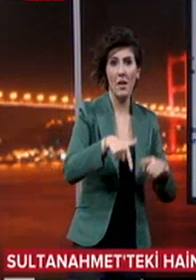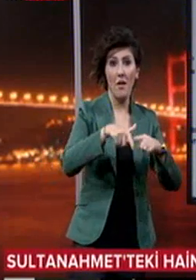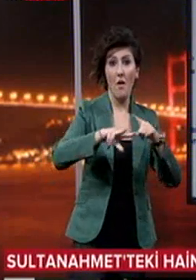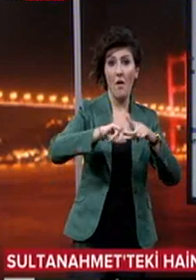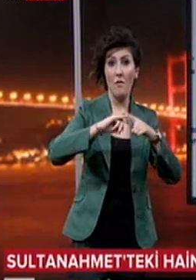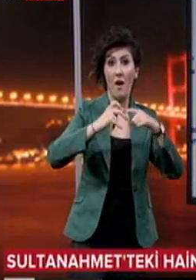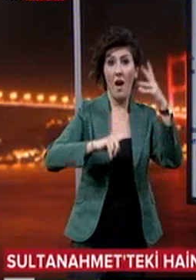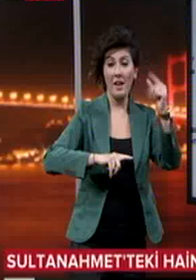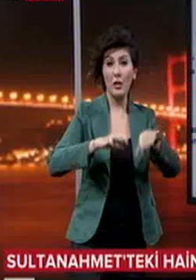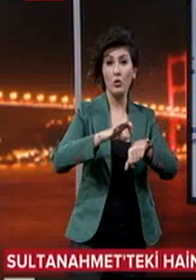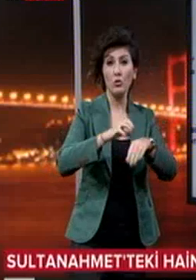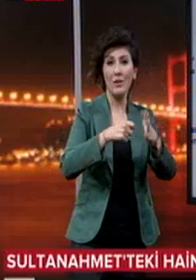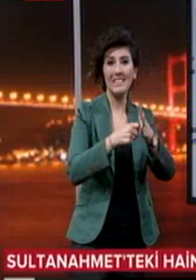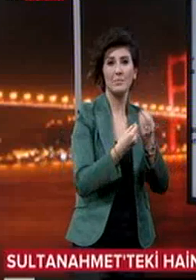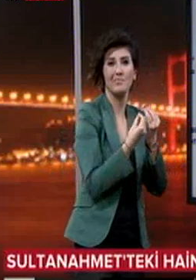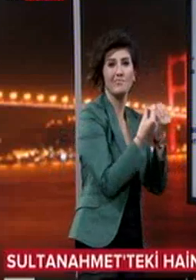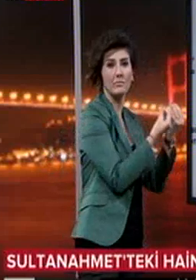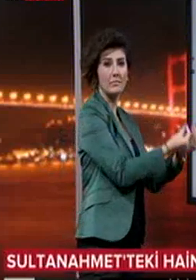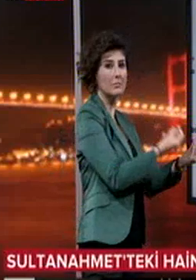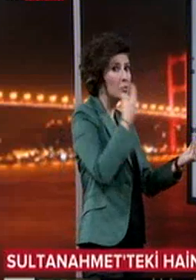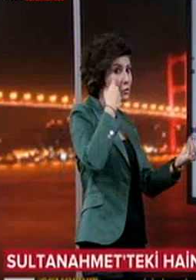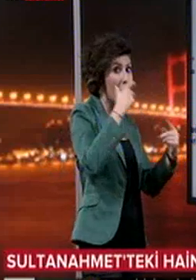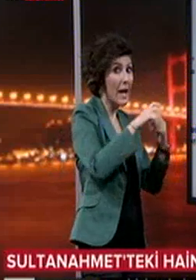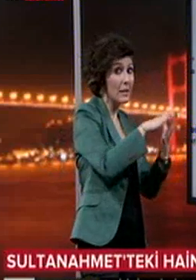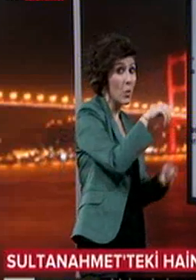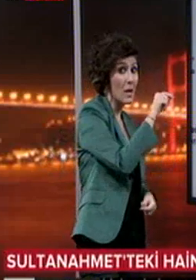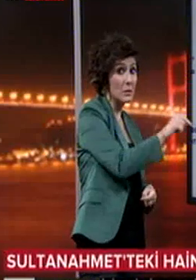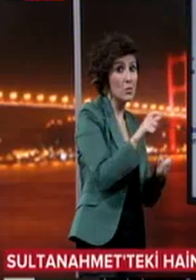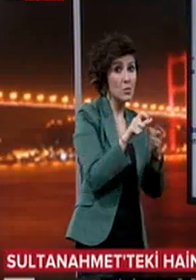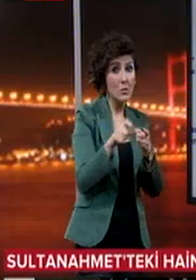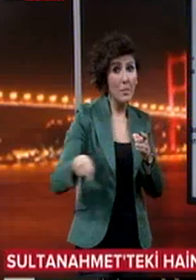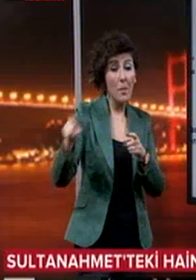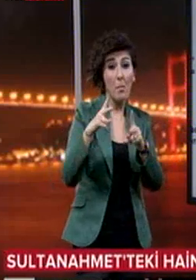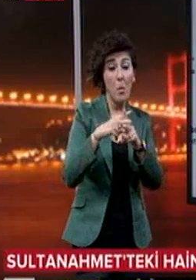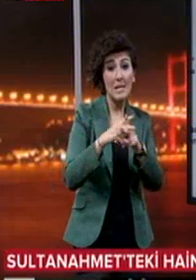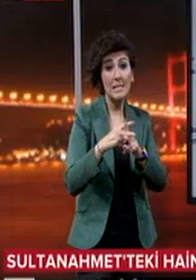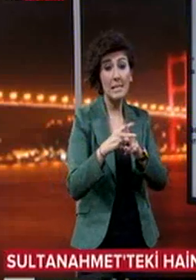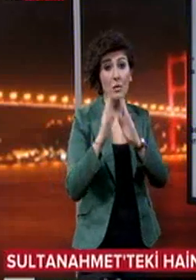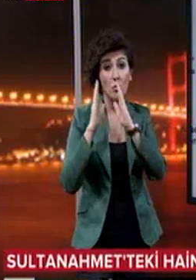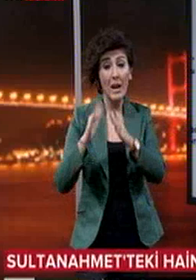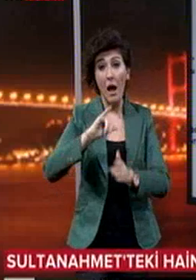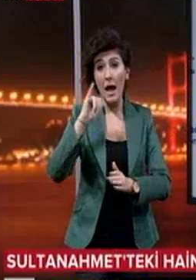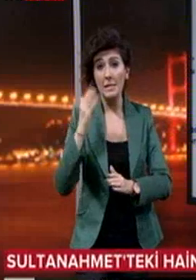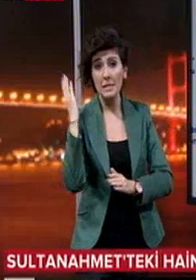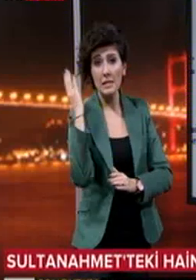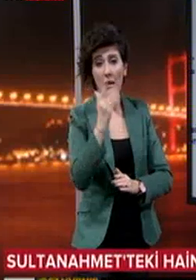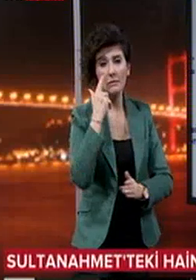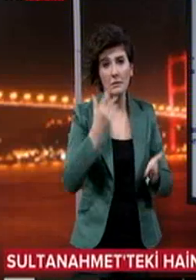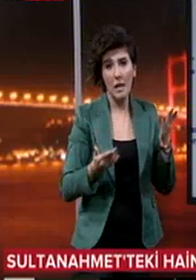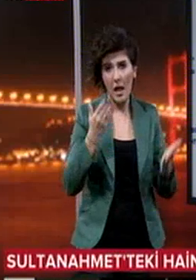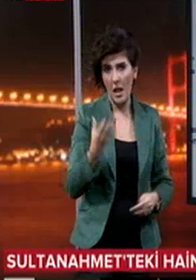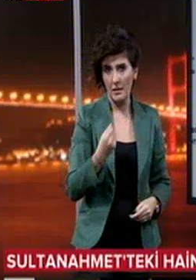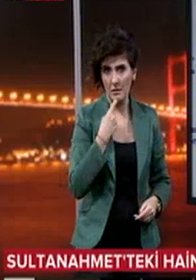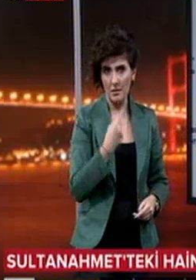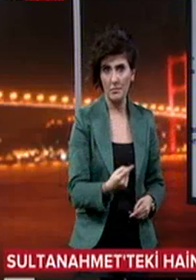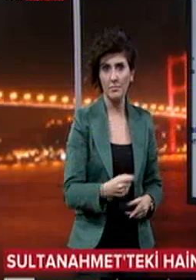Fahri doktora unvanı verilen Cumhurbaşkanı Erdoğan, Sultanahmet'te polise yönelik hain saldırıyı değerlendirdi.